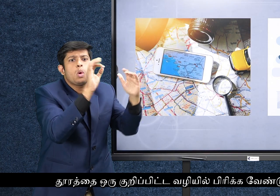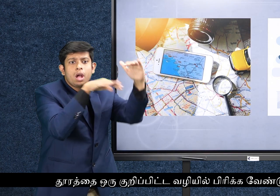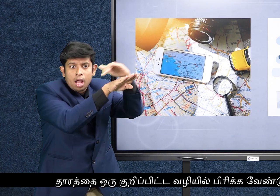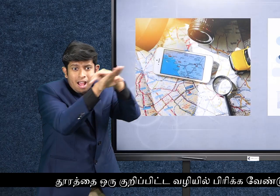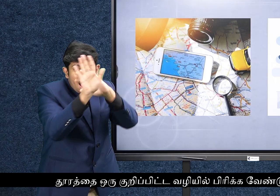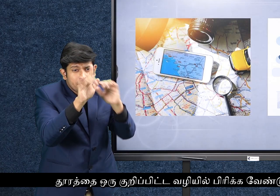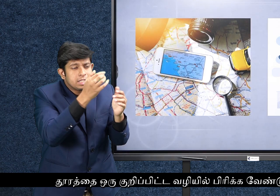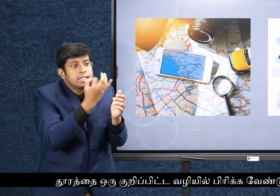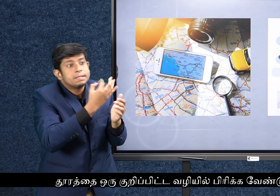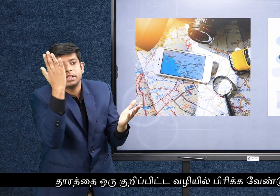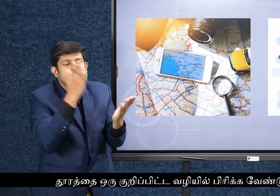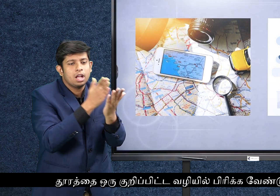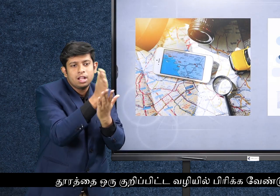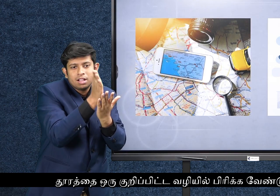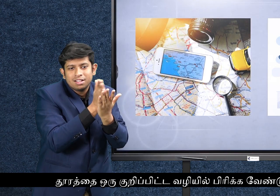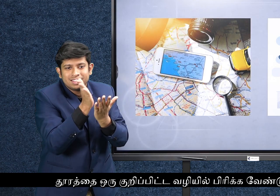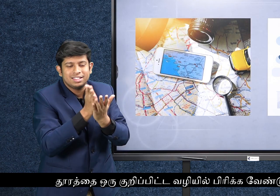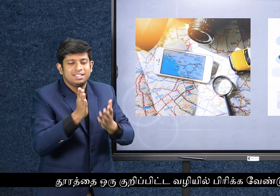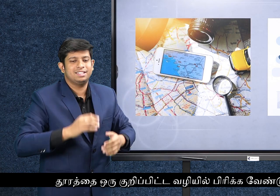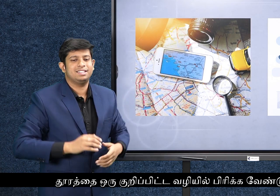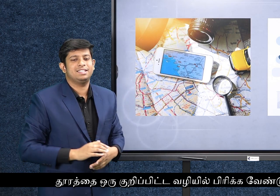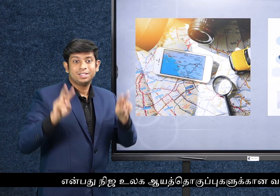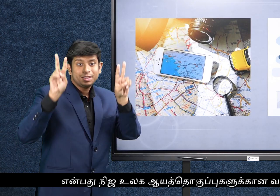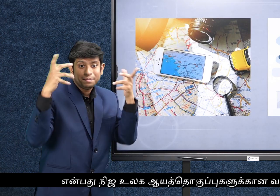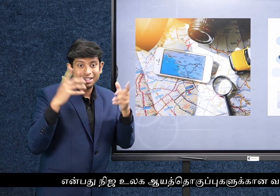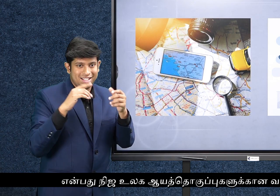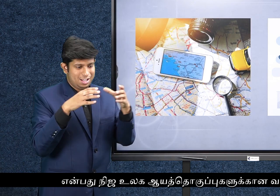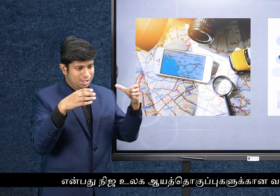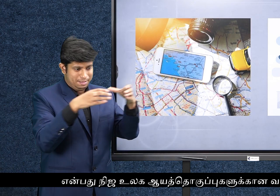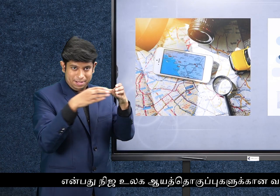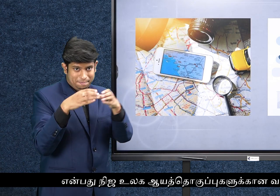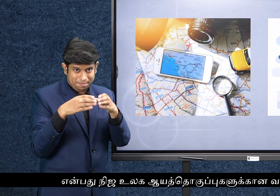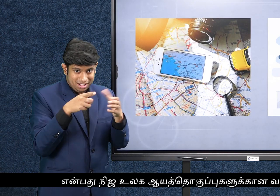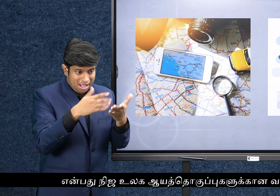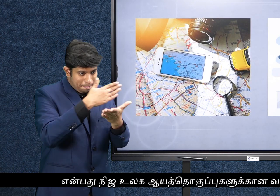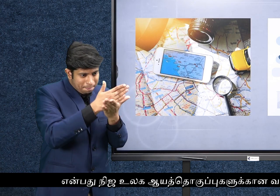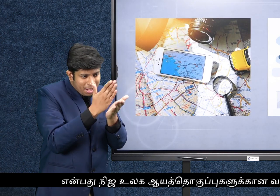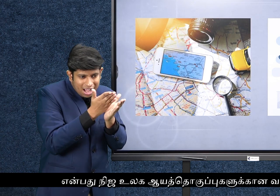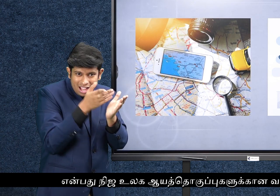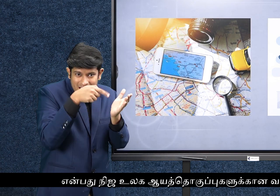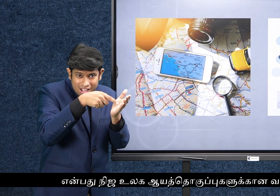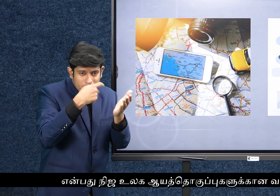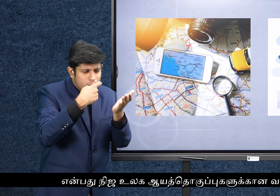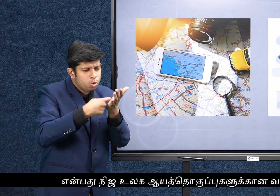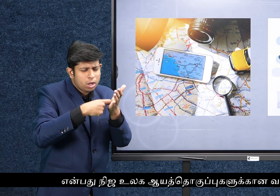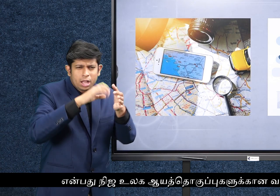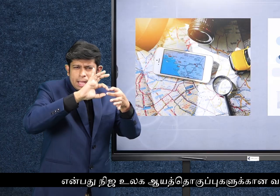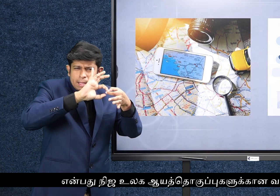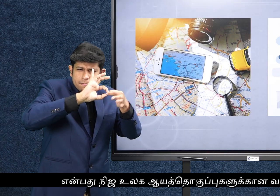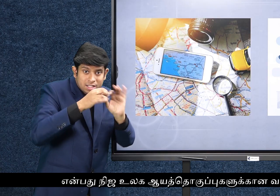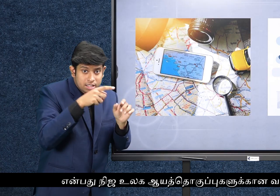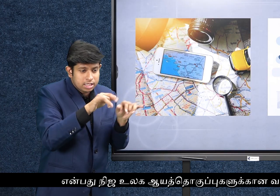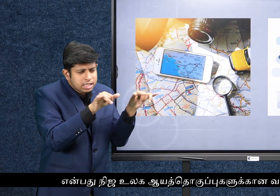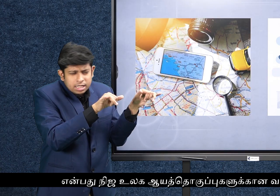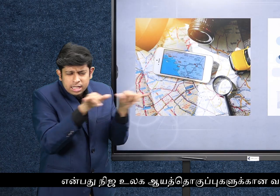பிரிவு சூத்திரம் என்பது நிஜ உலக ஆயத்தொகுப்புக்கான வரைபட புராணம் போன்றது. நீங்கள் எங்கு